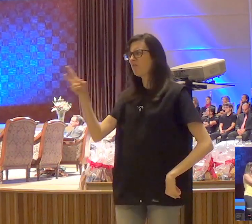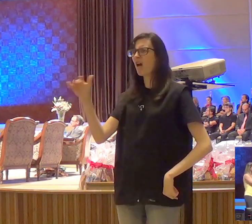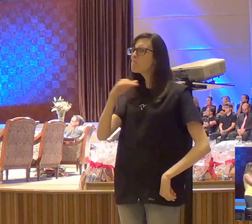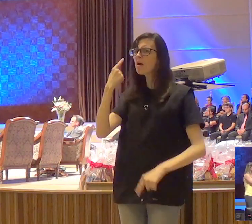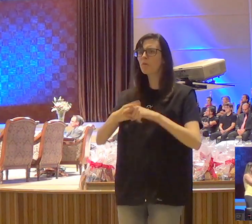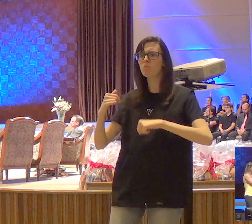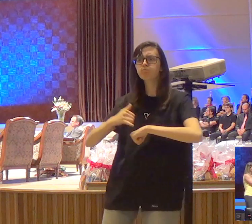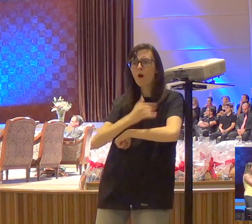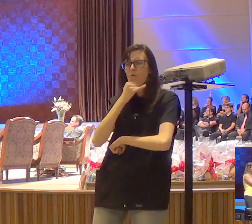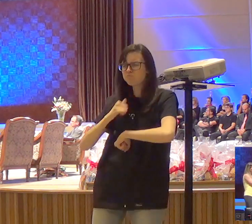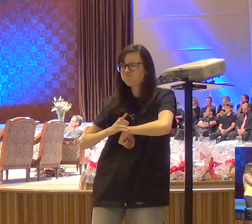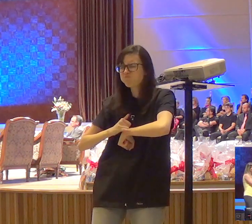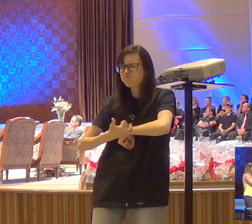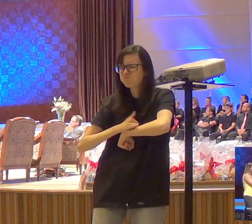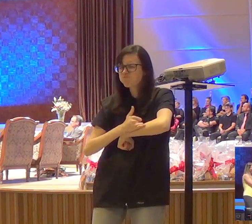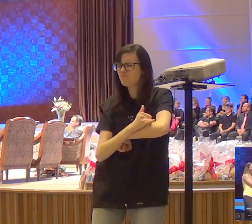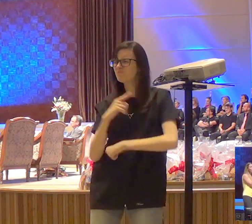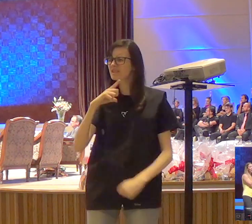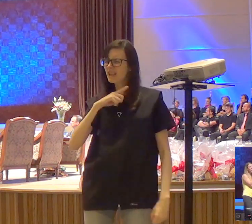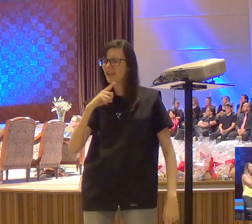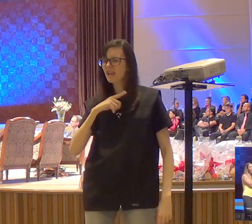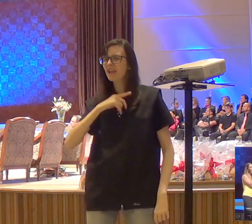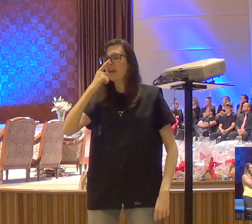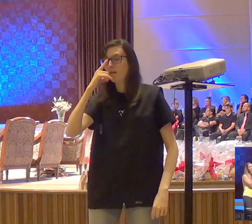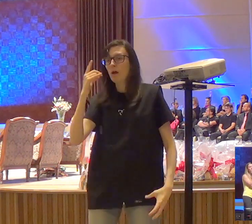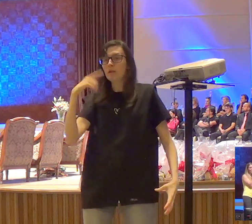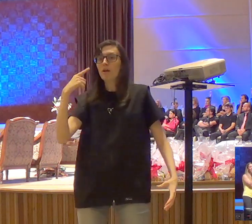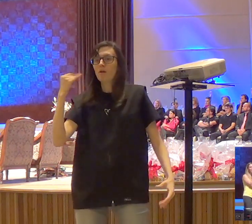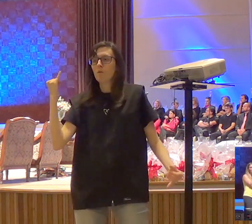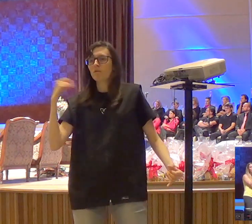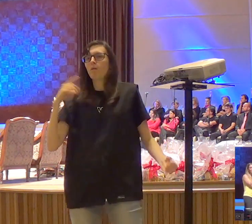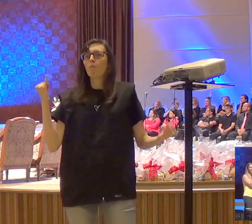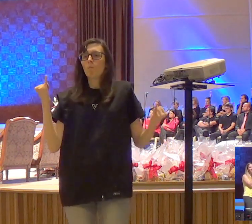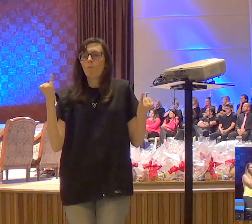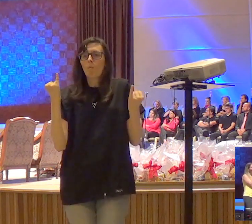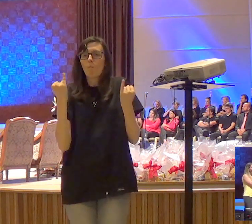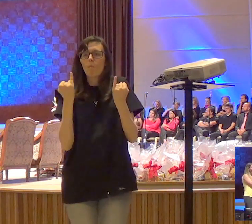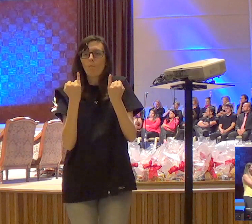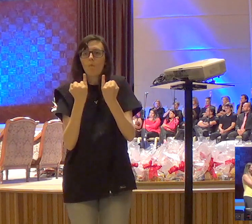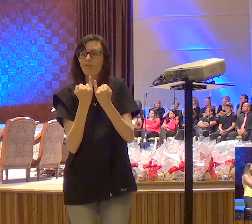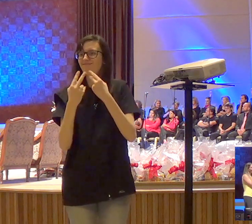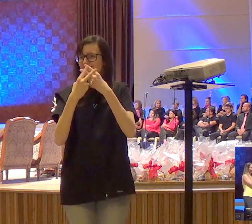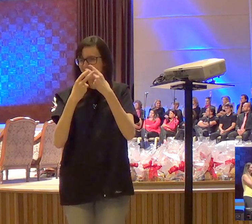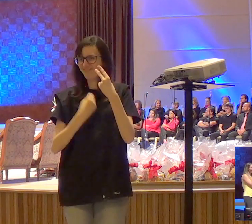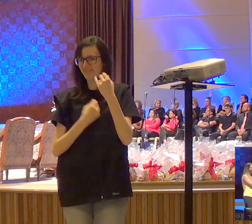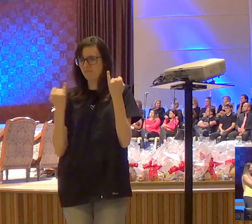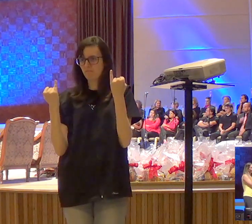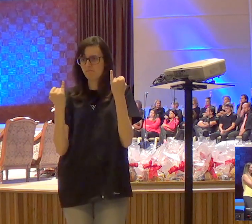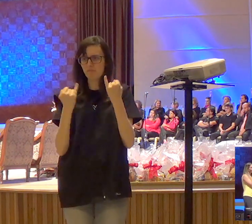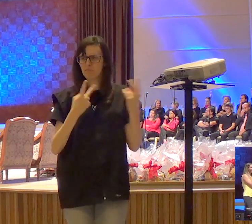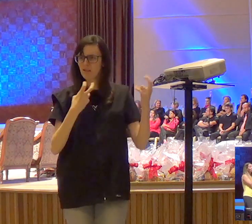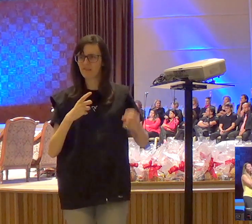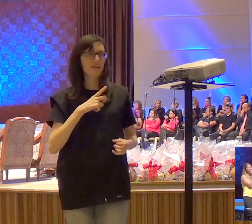So he lost 70 pounds while he was inside prison. E ele perdeu muito peso quando ele estava dentro da prisão. And then taught other inmates how to